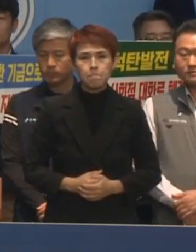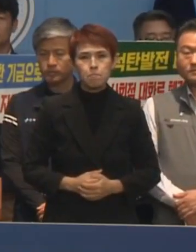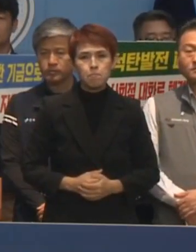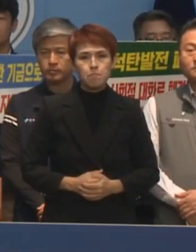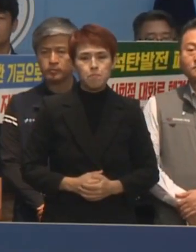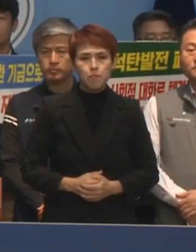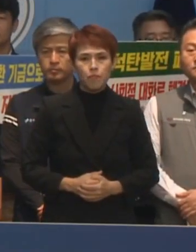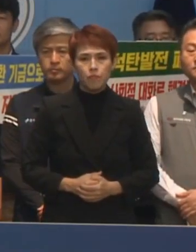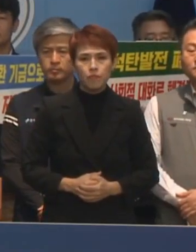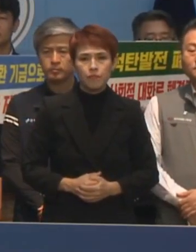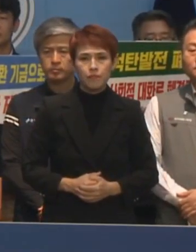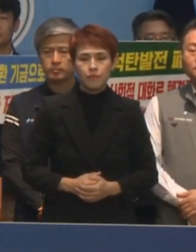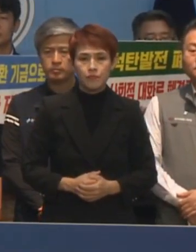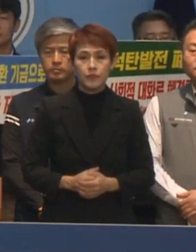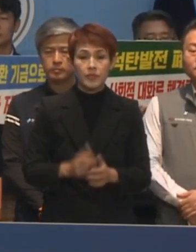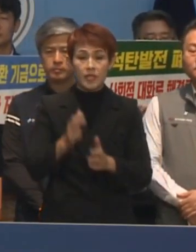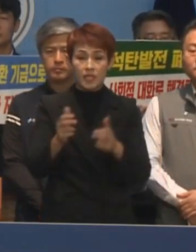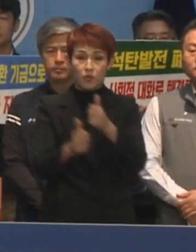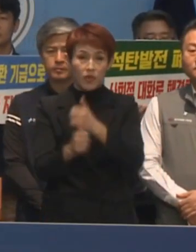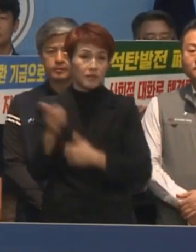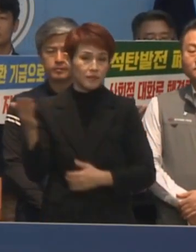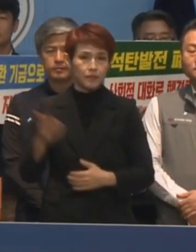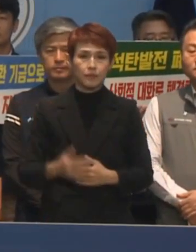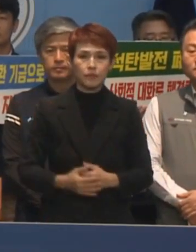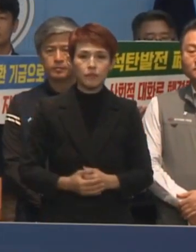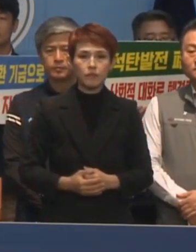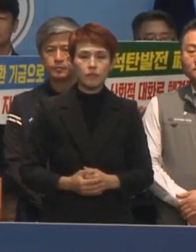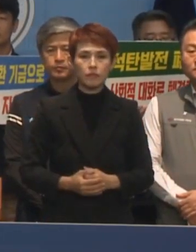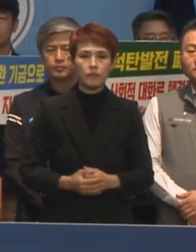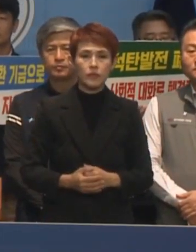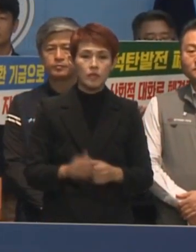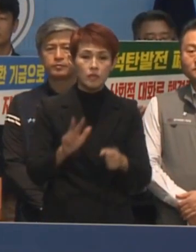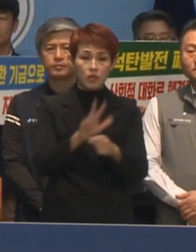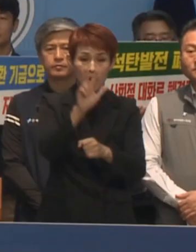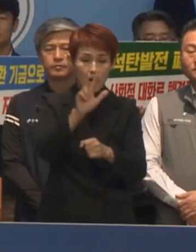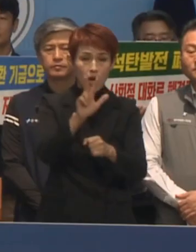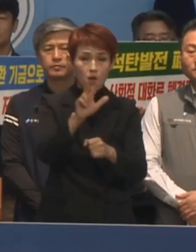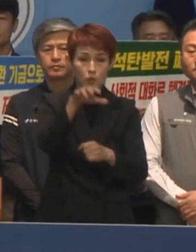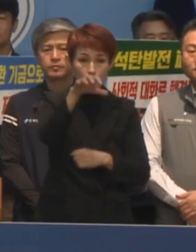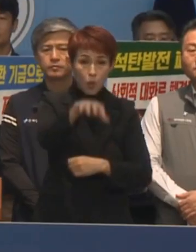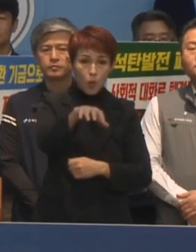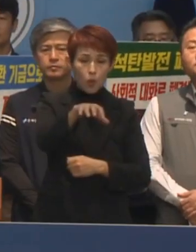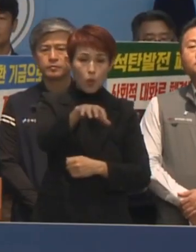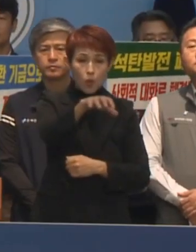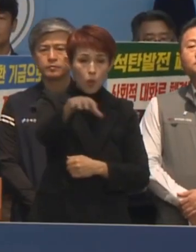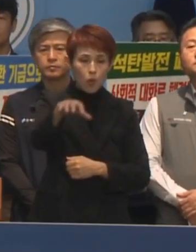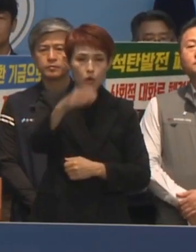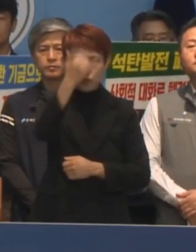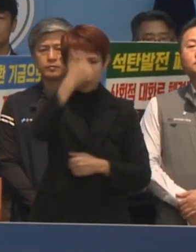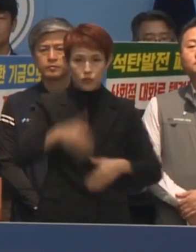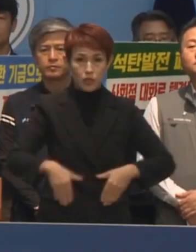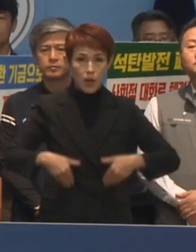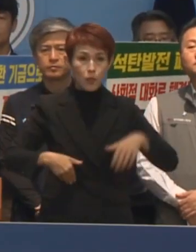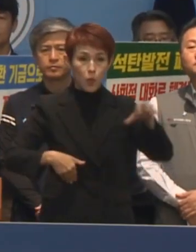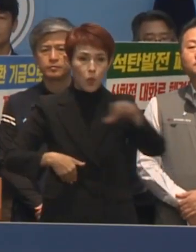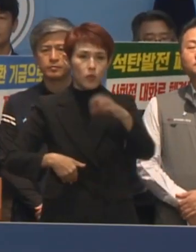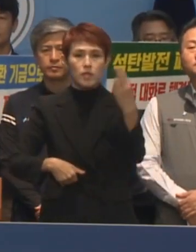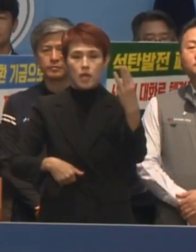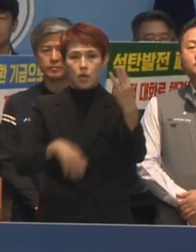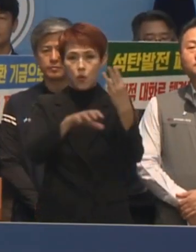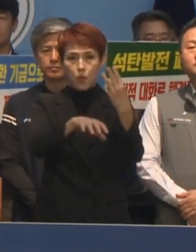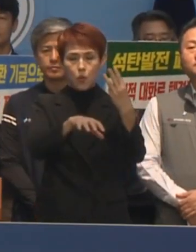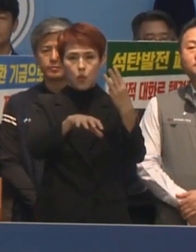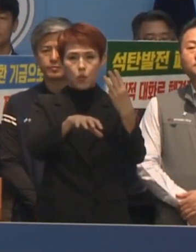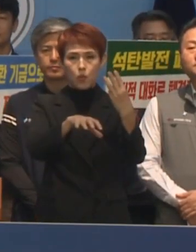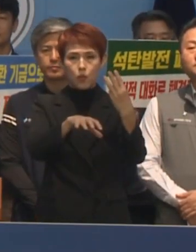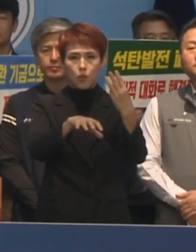네, 산자위 김동학 위원입니다. 석탄 화력 발전소가 위치한 충남의 3개 지역은 발전 부분 산업 특화도